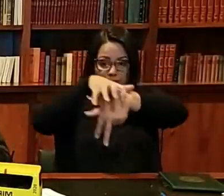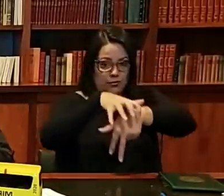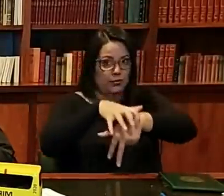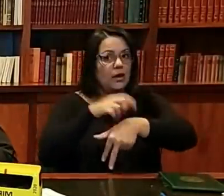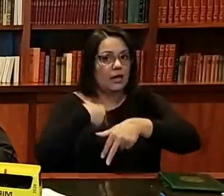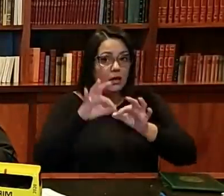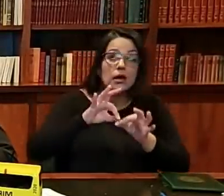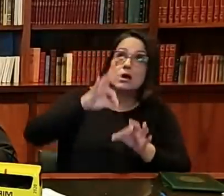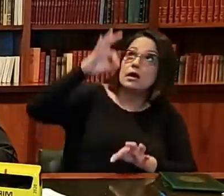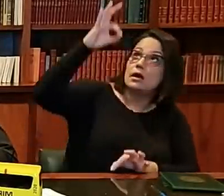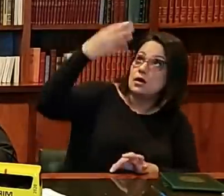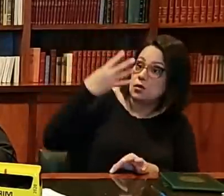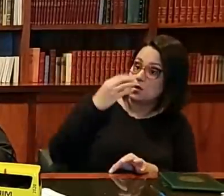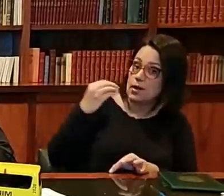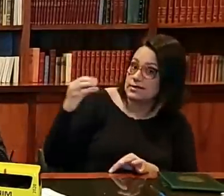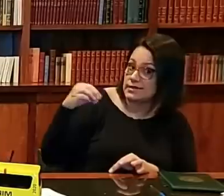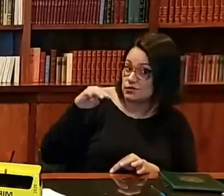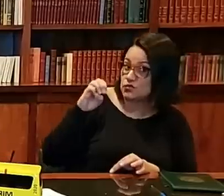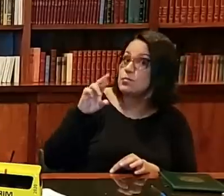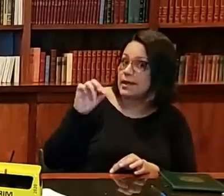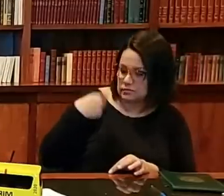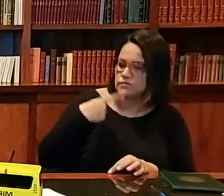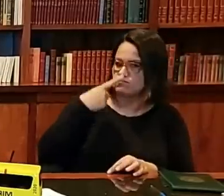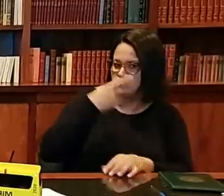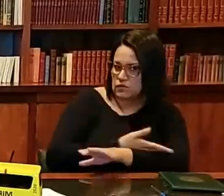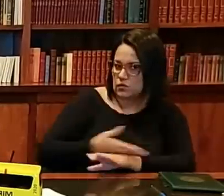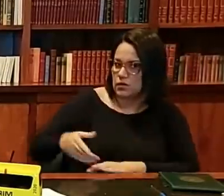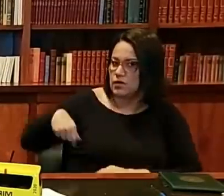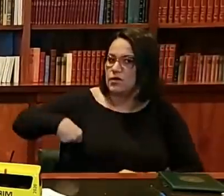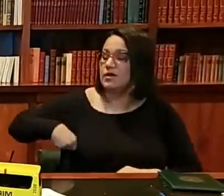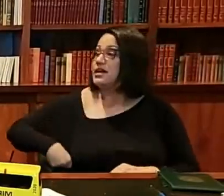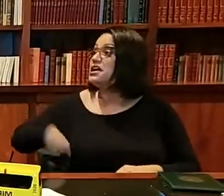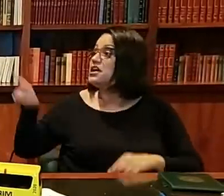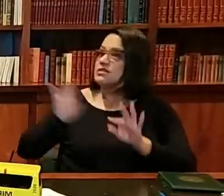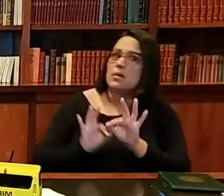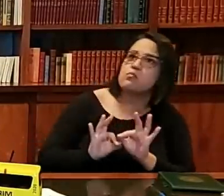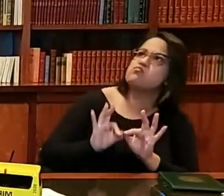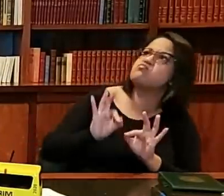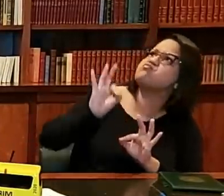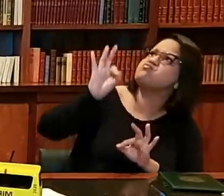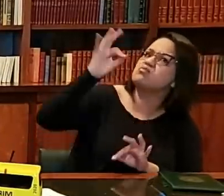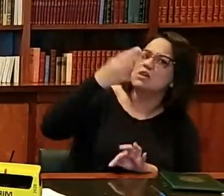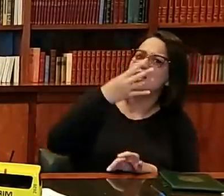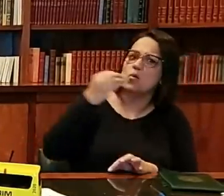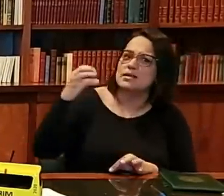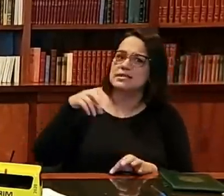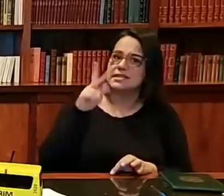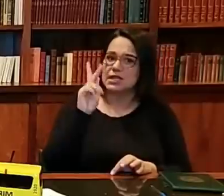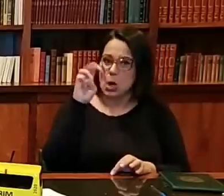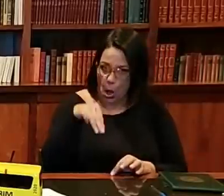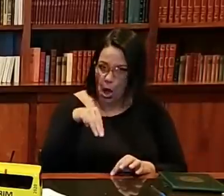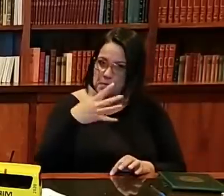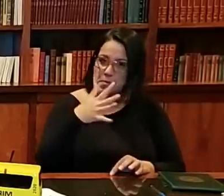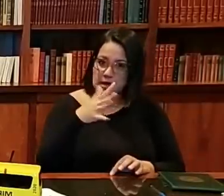torno de 400 metros de altura. 400 metros. Você foi a 400 quilômetros. 400 quilômetros, mais ou menos a distância, Rio-São Paulo,